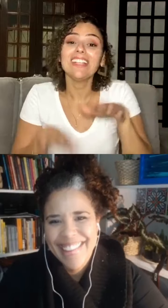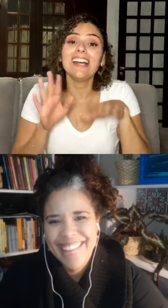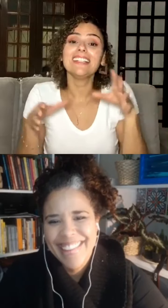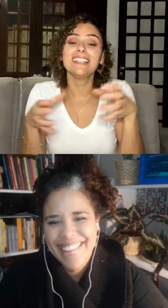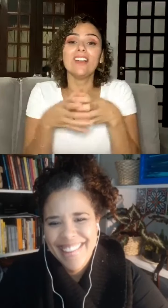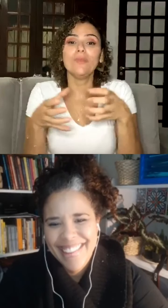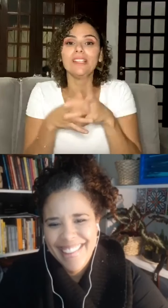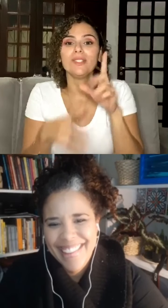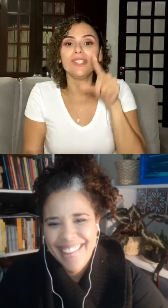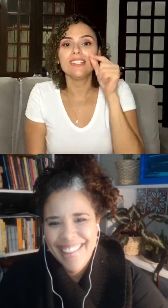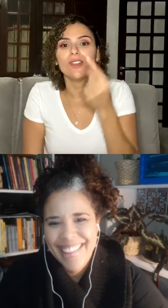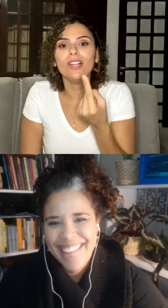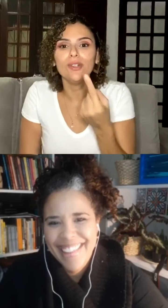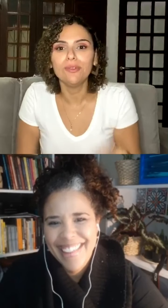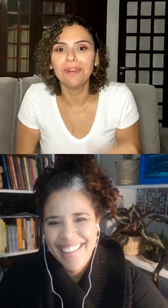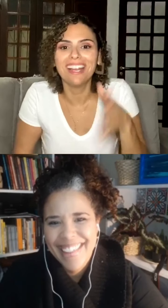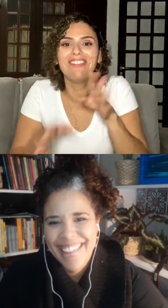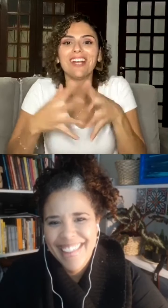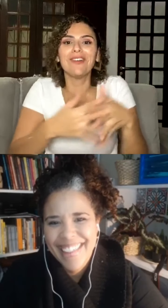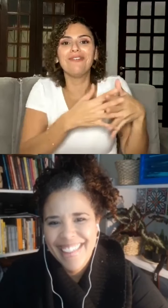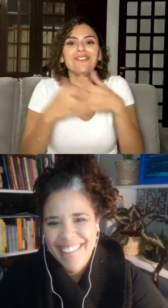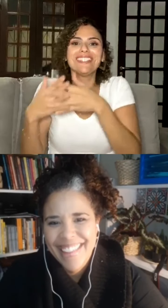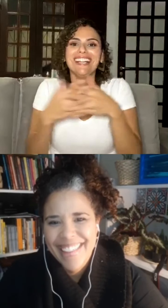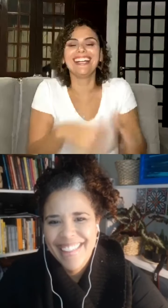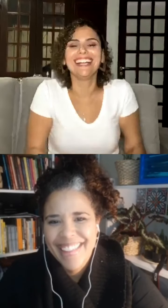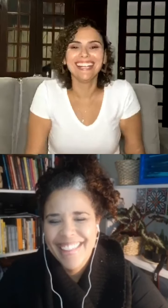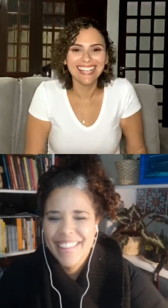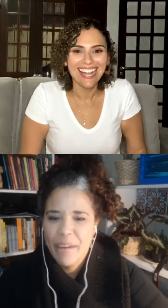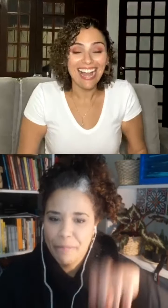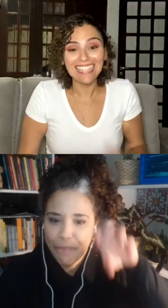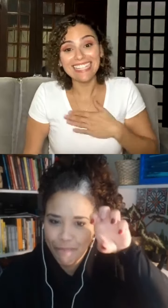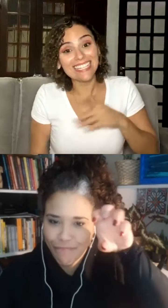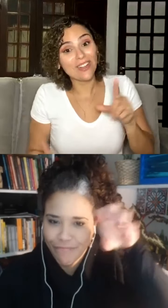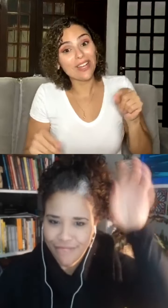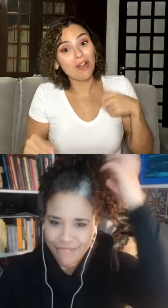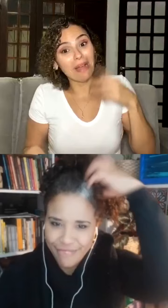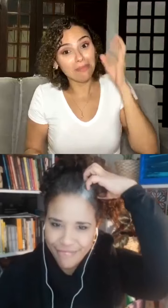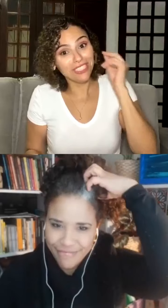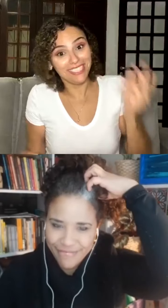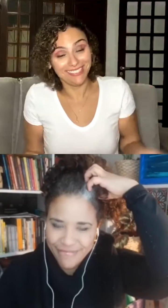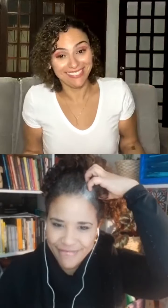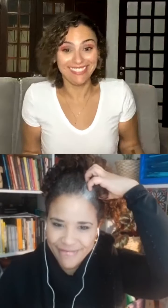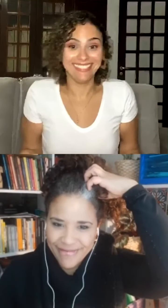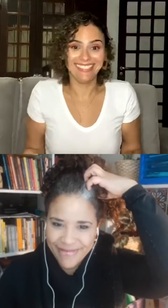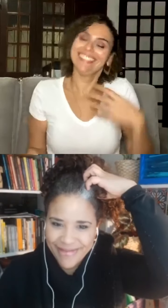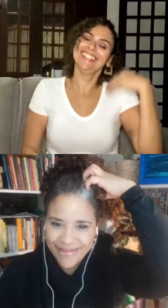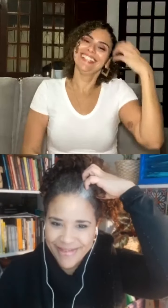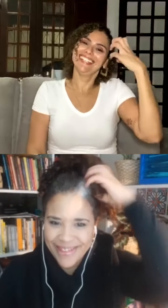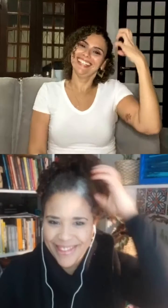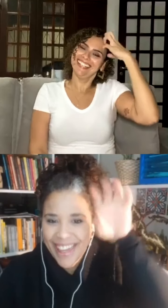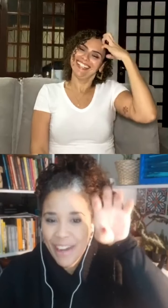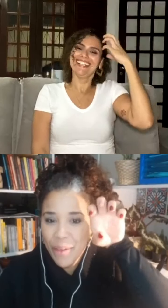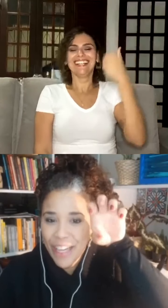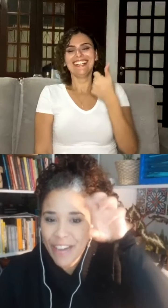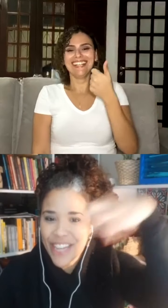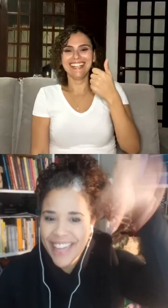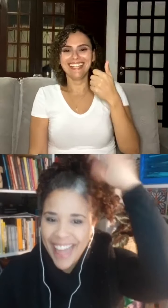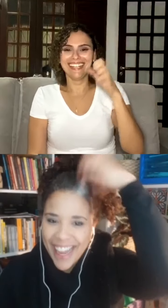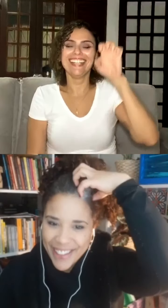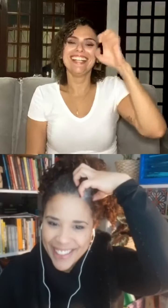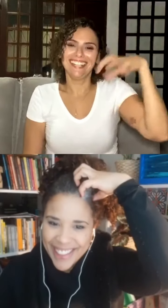verdade, assim, na comunidade de estudo a gente escolhe um, porque fica confuso, né? Aí você tem que escolher qual mais bonito. Você gosta mais, né? O que eu